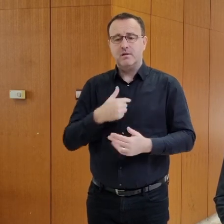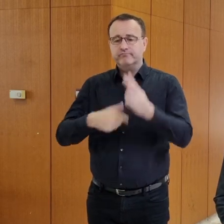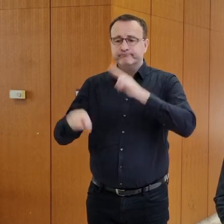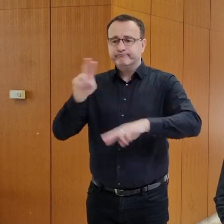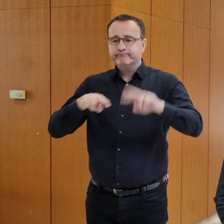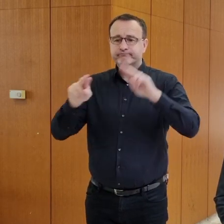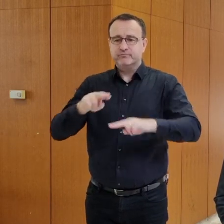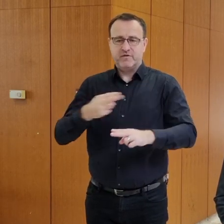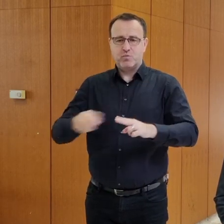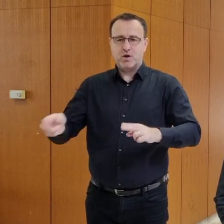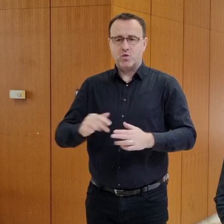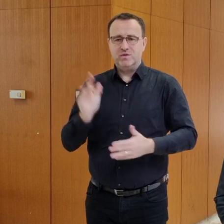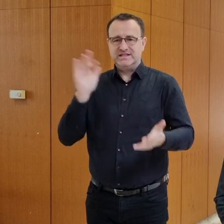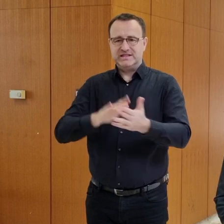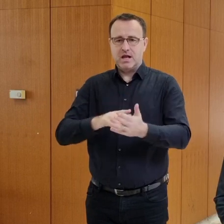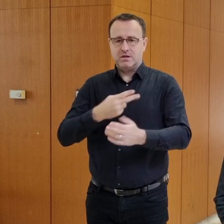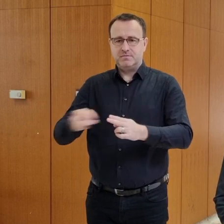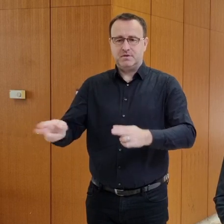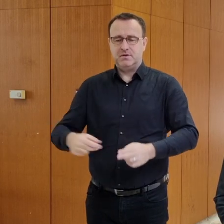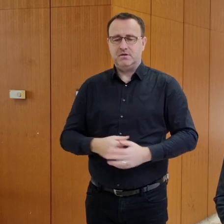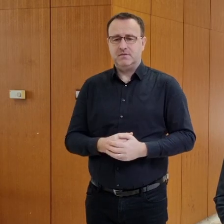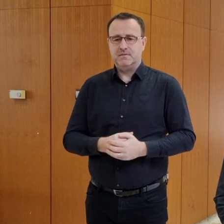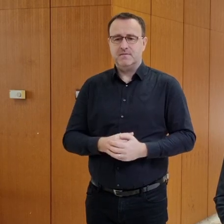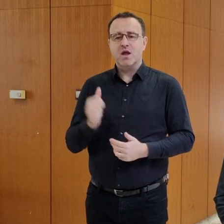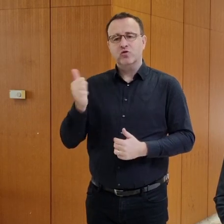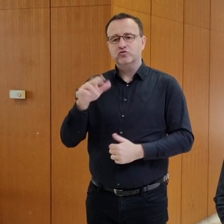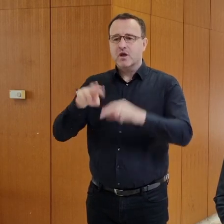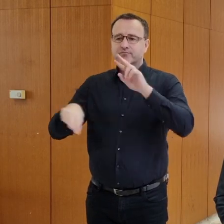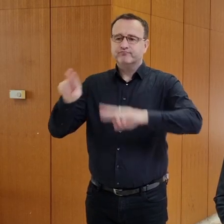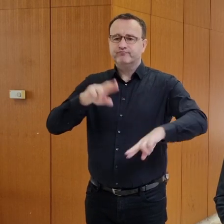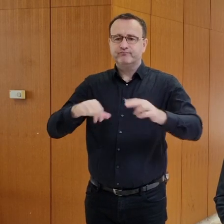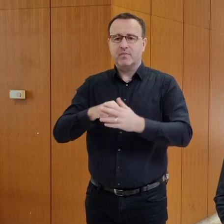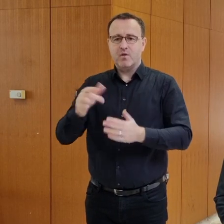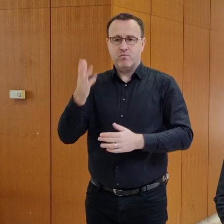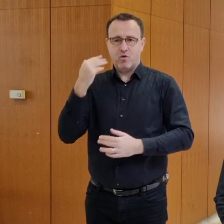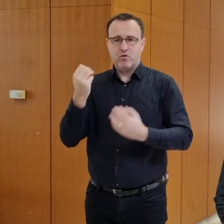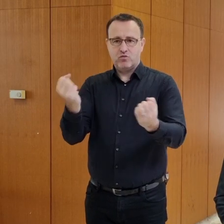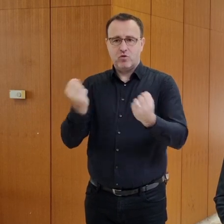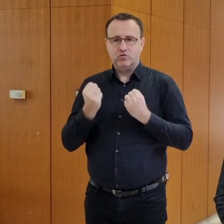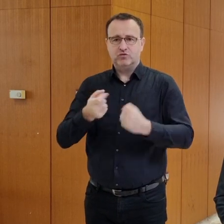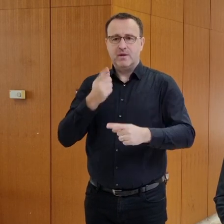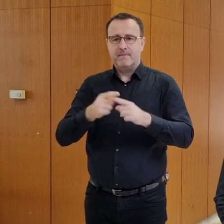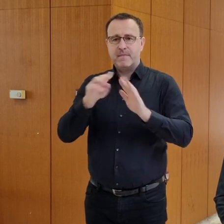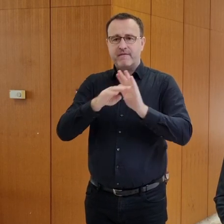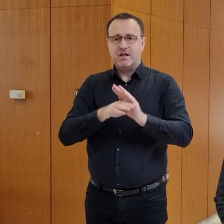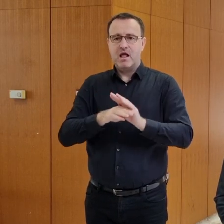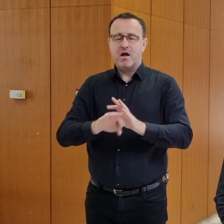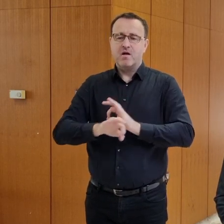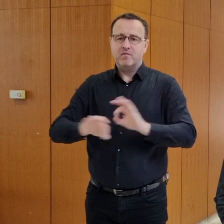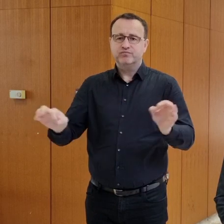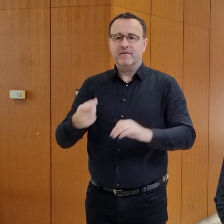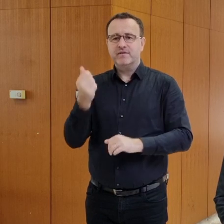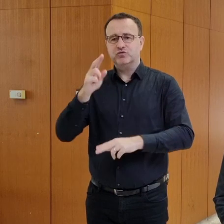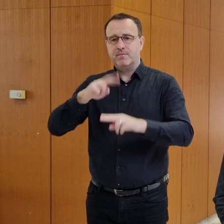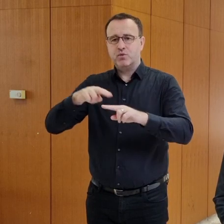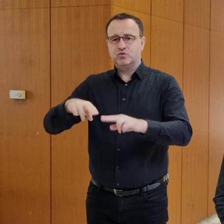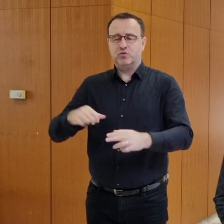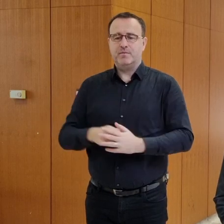a tam je to v poriadku, že ten cieľ sa dosiahne. Overujeme tam vlastne, či tam boli dodržané pravidlá férového nediskriminačného postupu